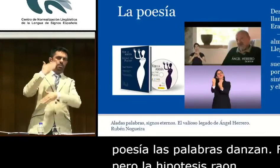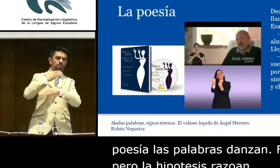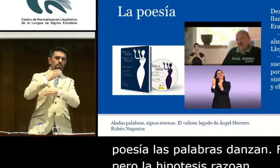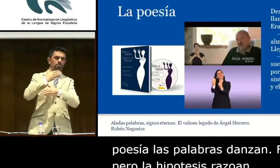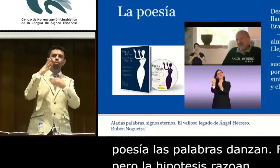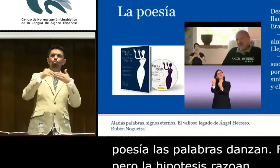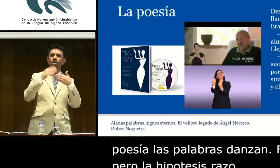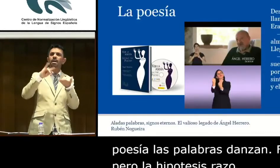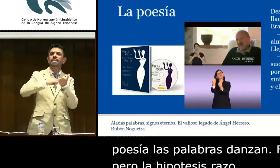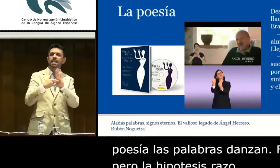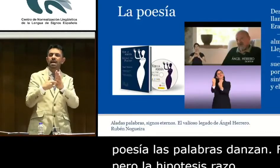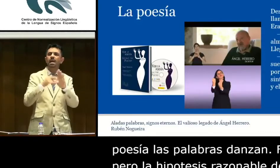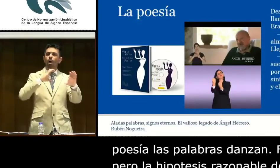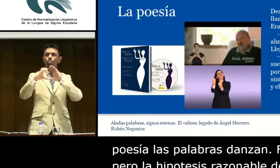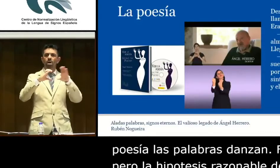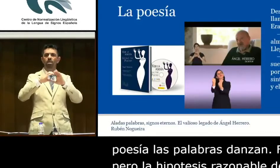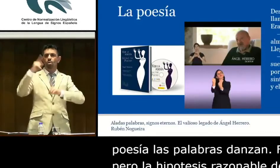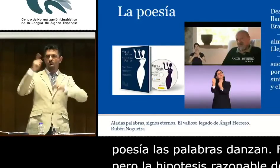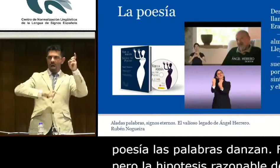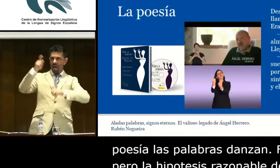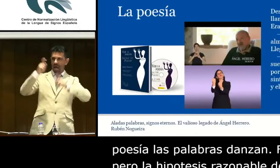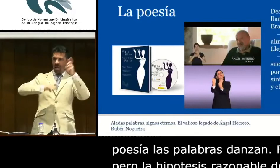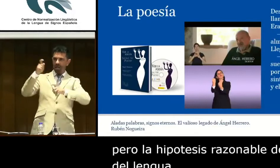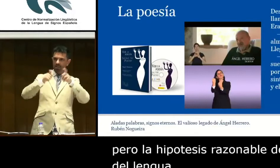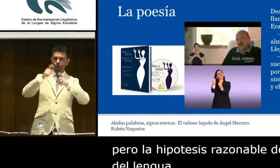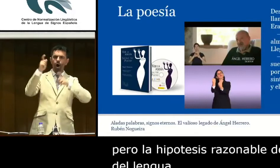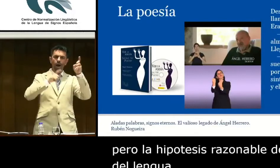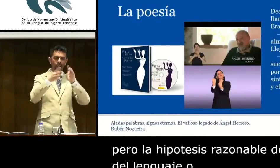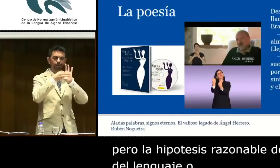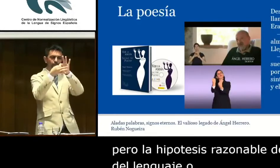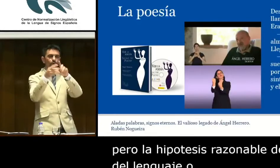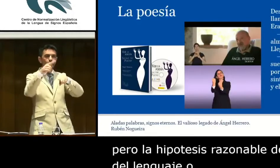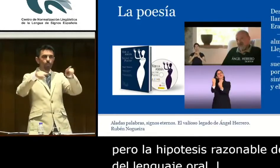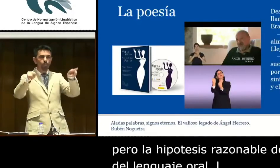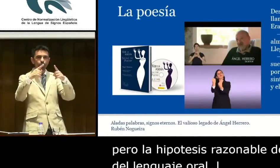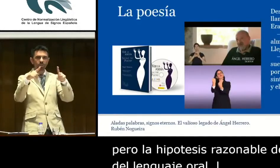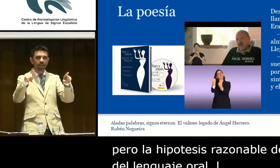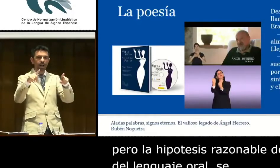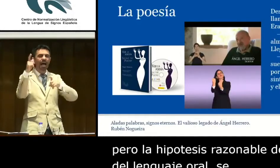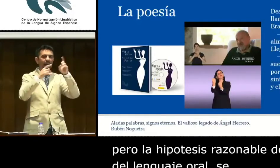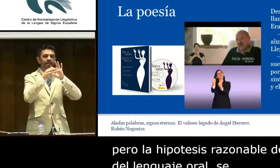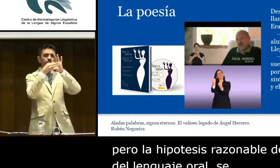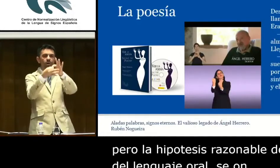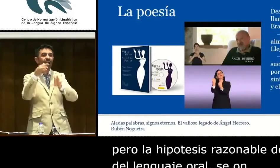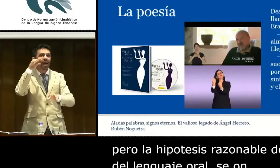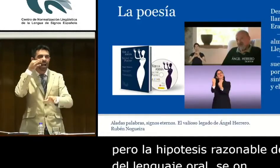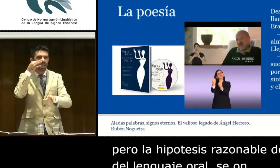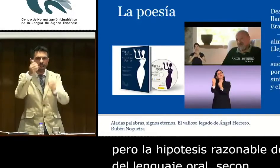comunicación de carácter gestual, musical, mimético, no lo es.